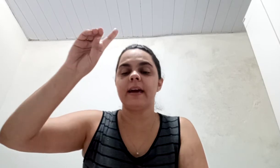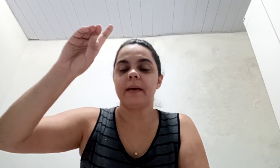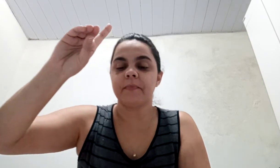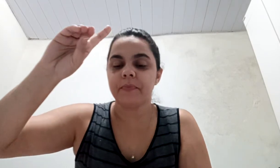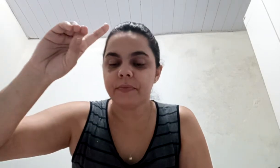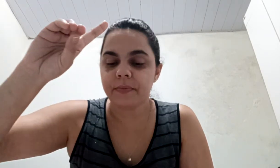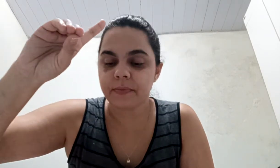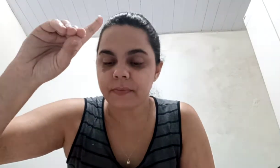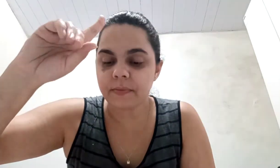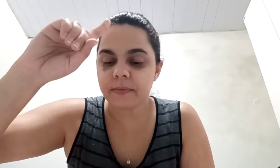Z.